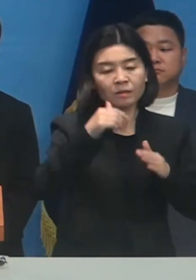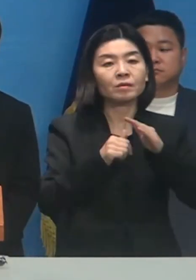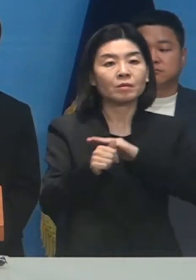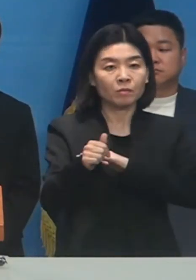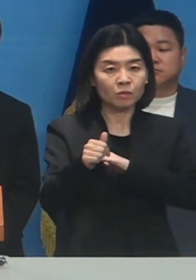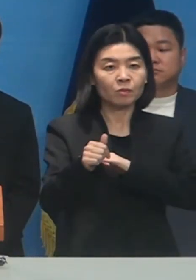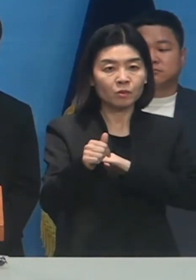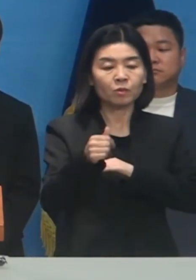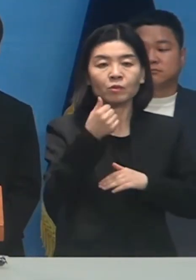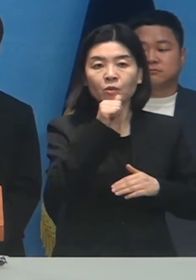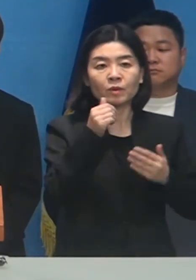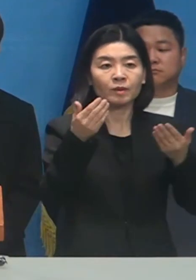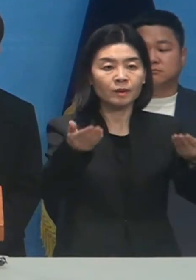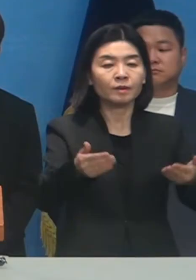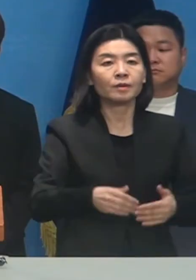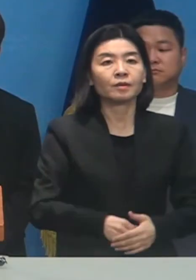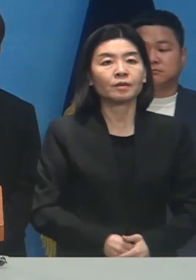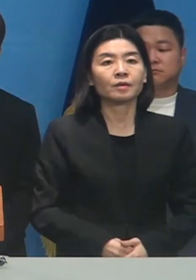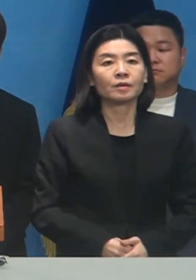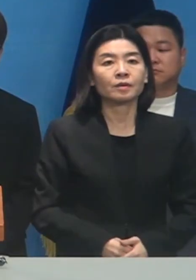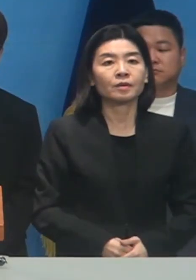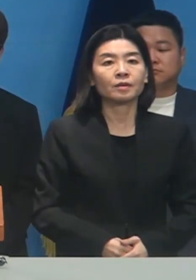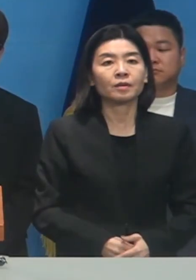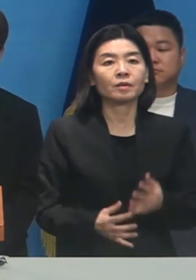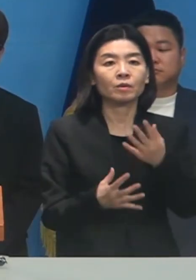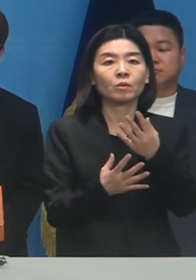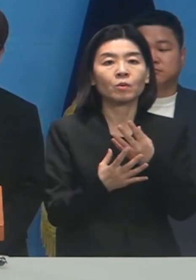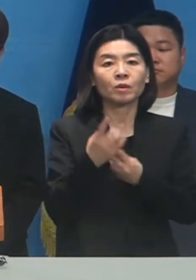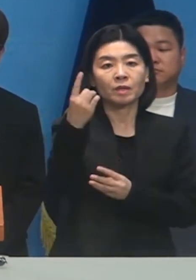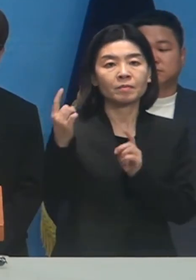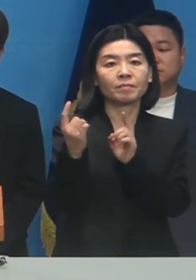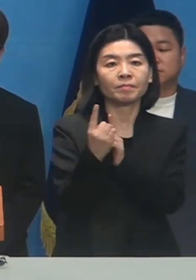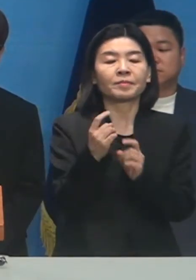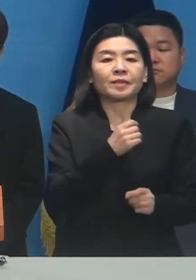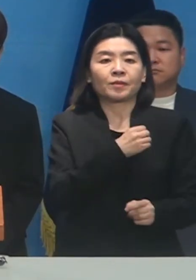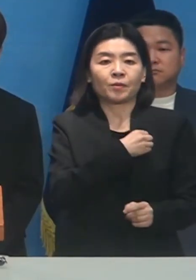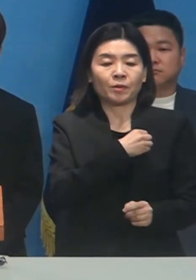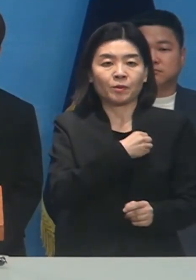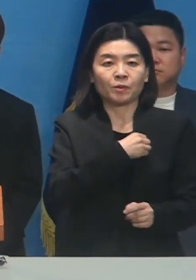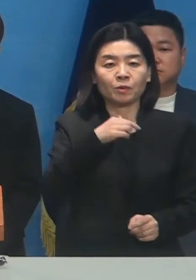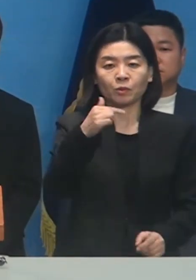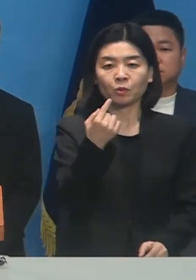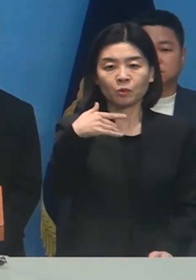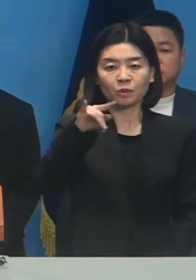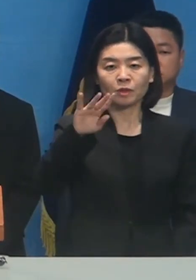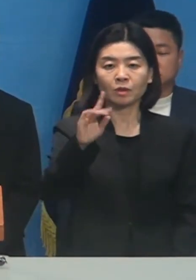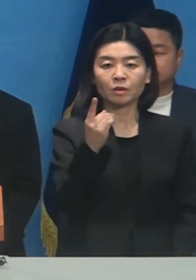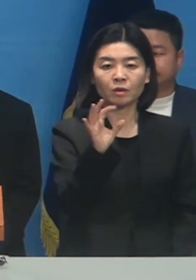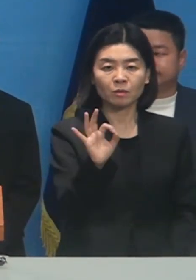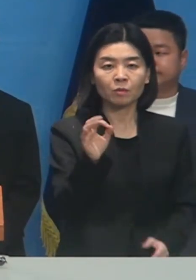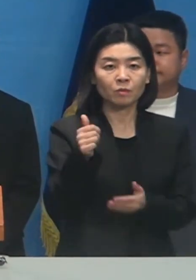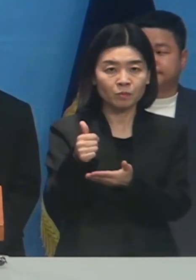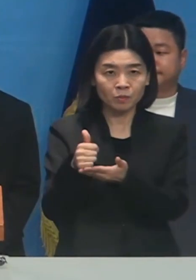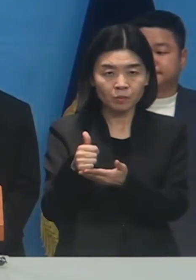대표를 소개하겠습니다. 먼저 통일맞이 회원이신 노재봉 선생님,